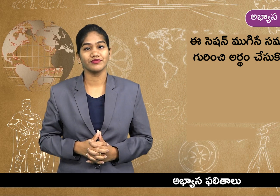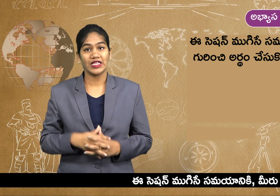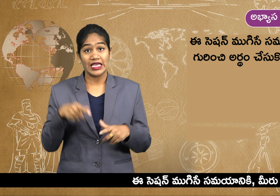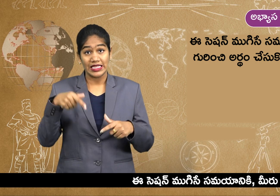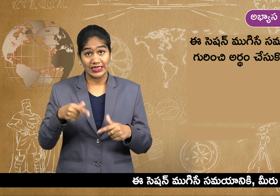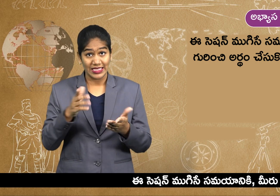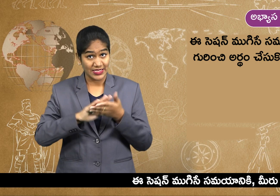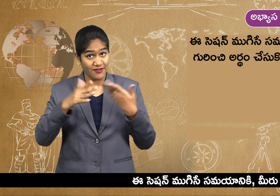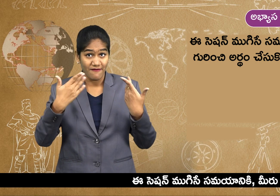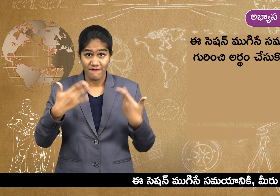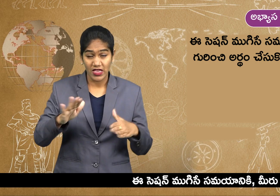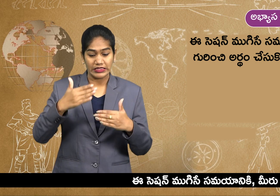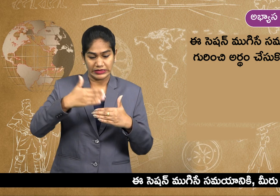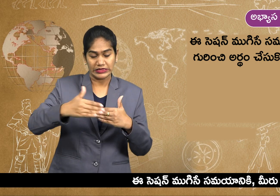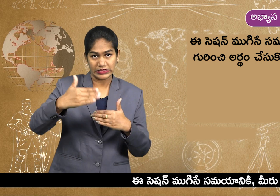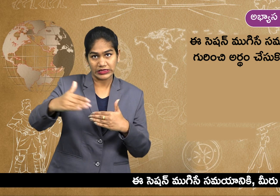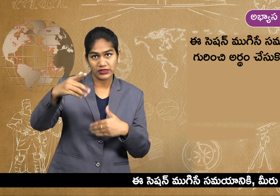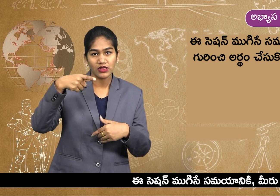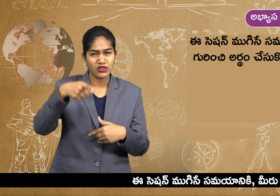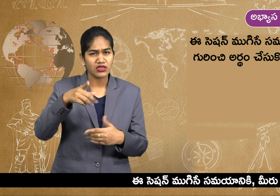ఈ సెషన్ ముగిసే సమయానికి మీరు